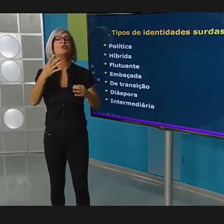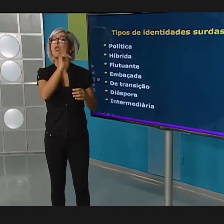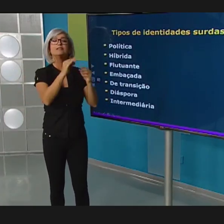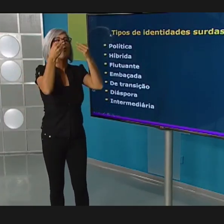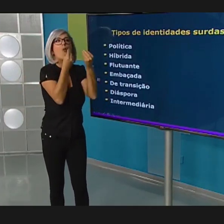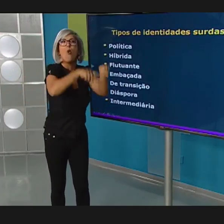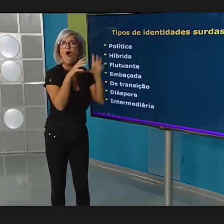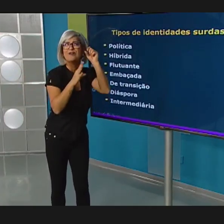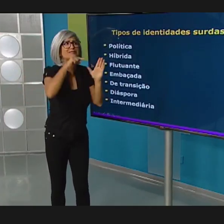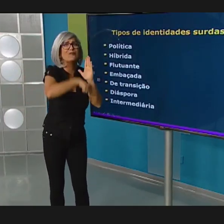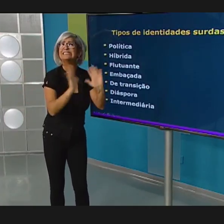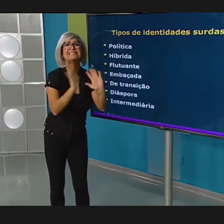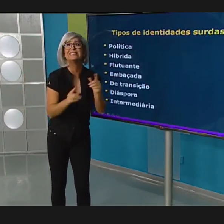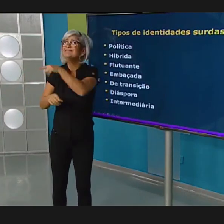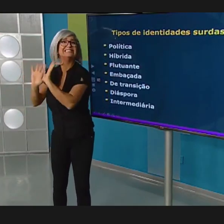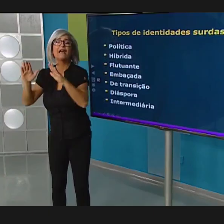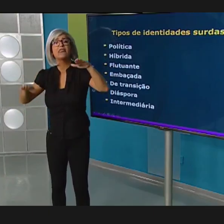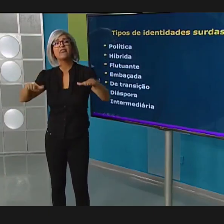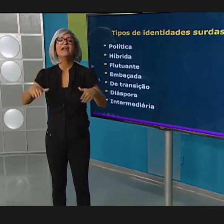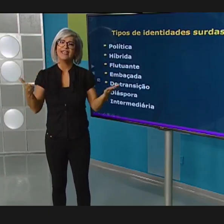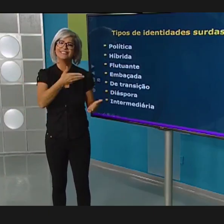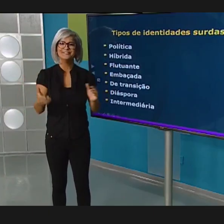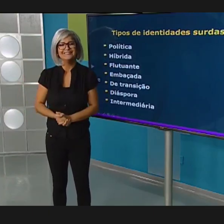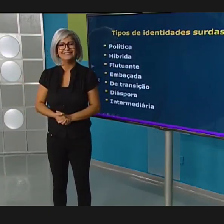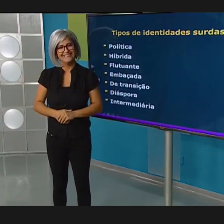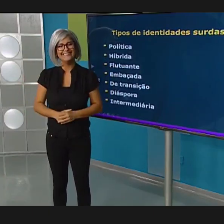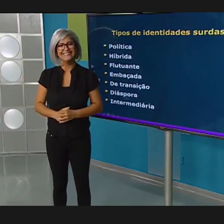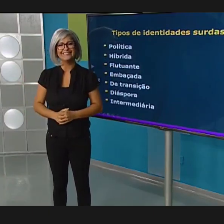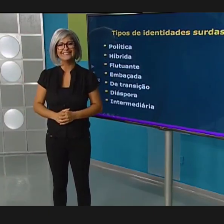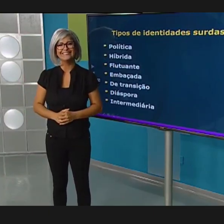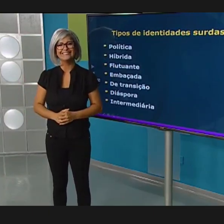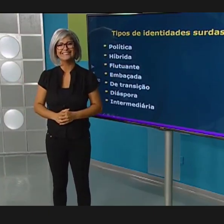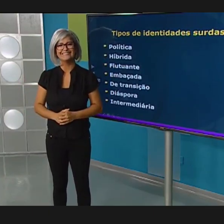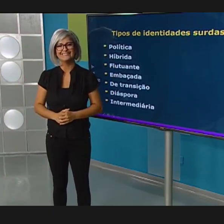comunidade e outra. Não tem conhecimento profundo da oralidade, da comunidade ouvinte, nem a surda. Essas são as 7 identidades.